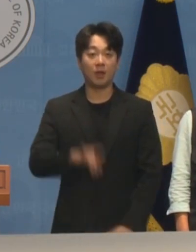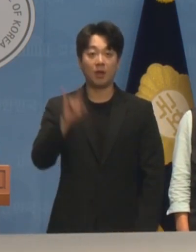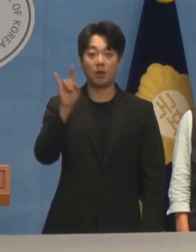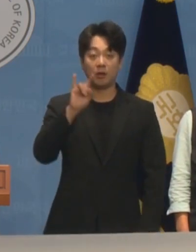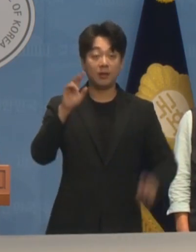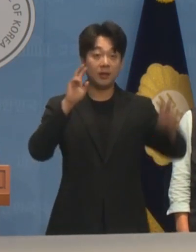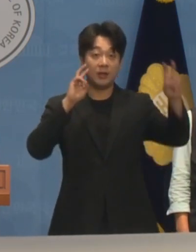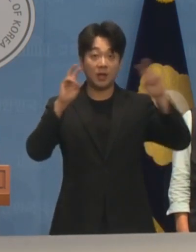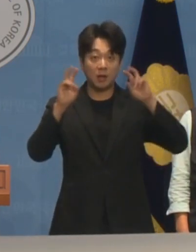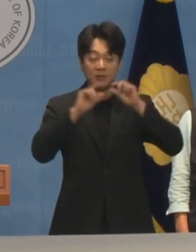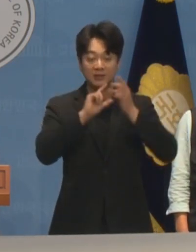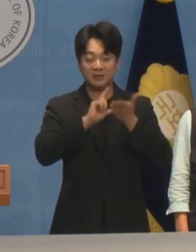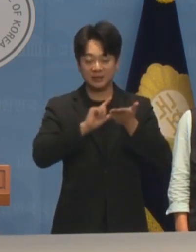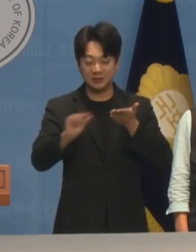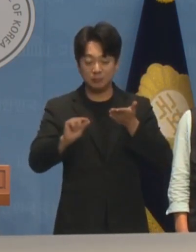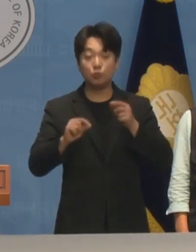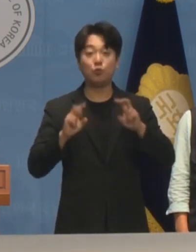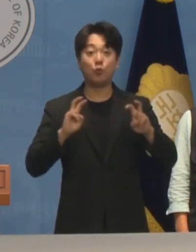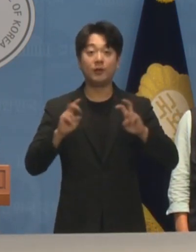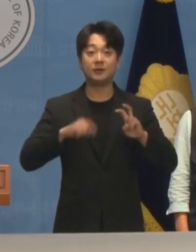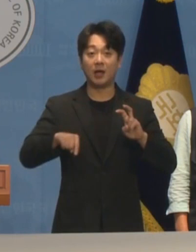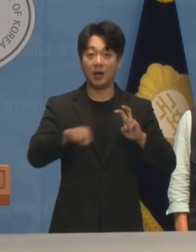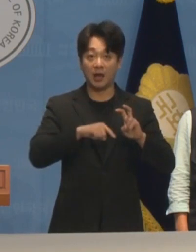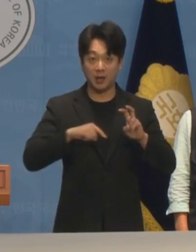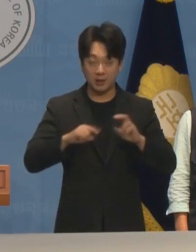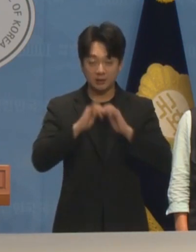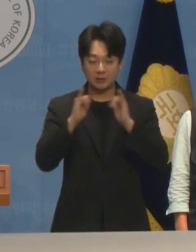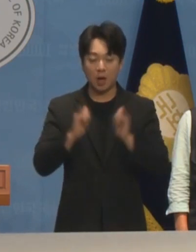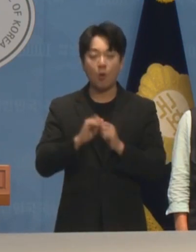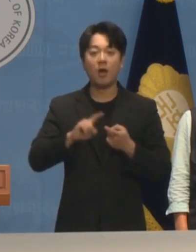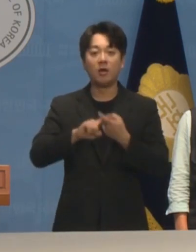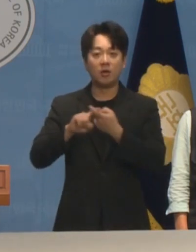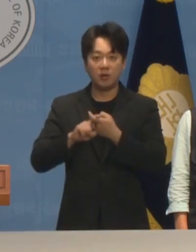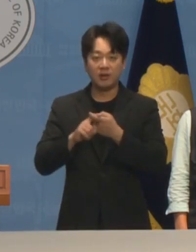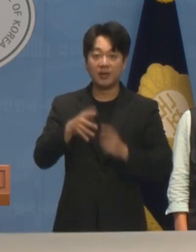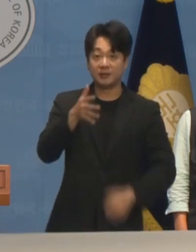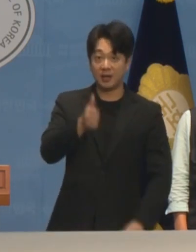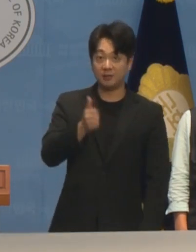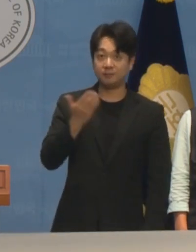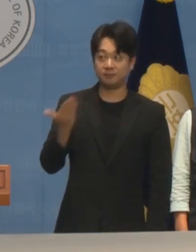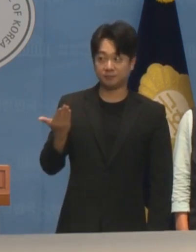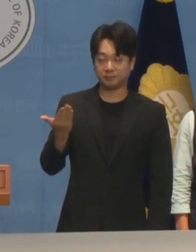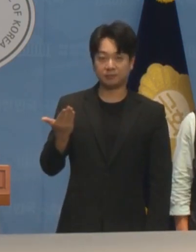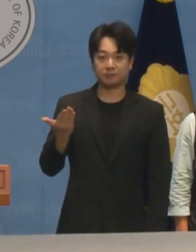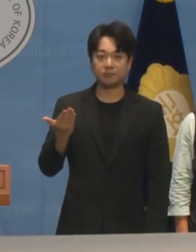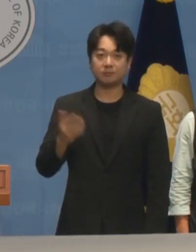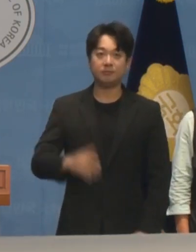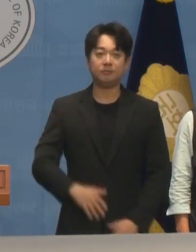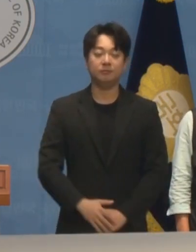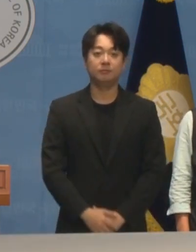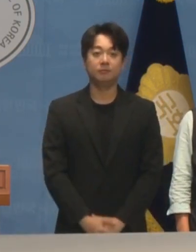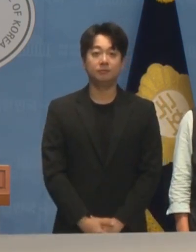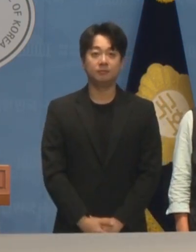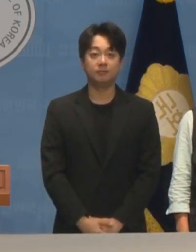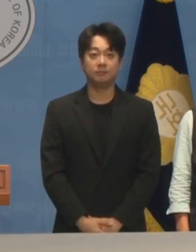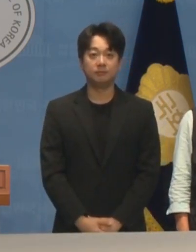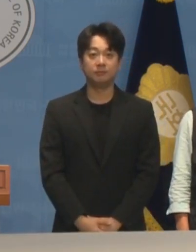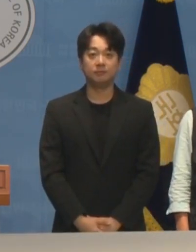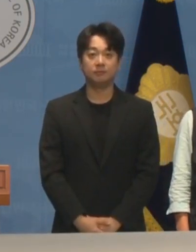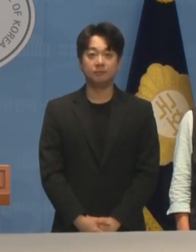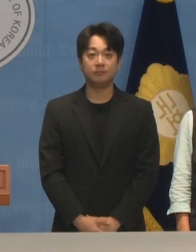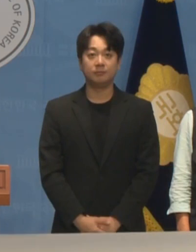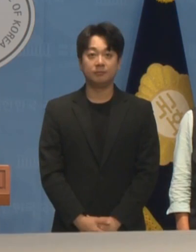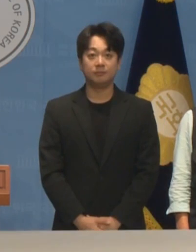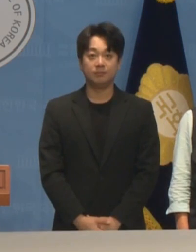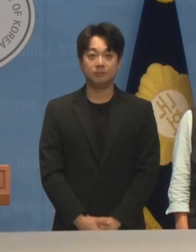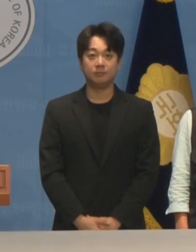현대차 지부에서 우리 사회연대실의 권태현, 박태균 두 부장님 함께 또 하시고 계십니다. 우리